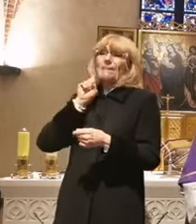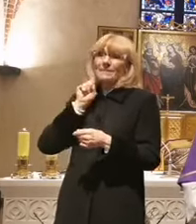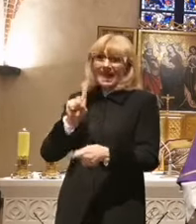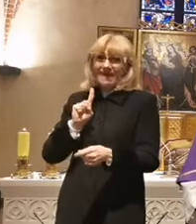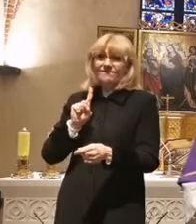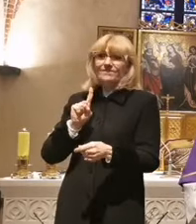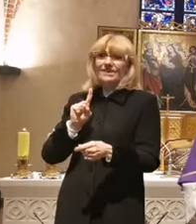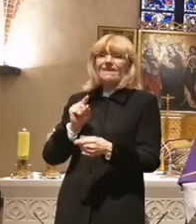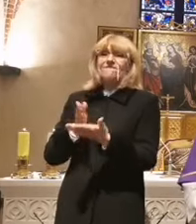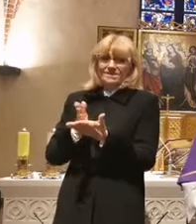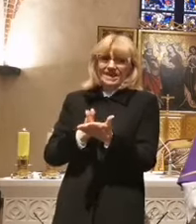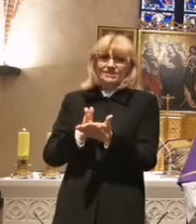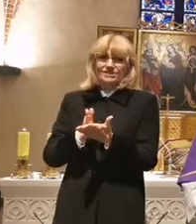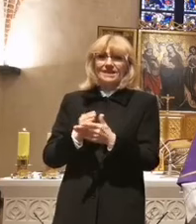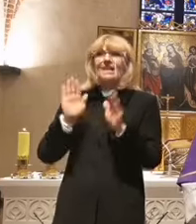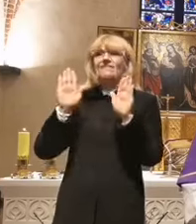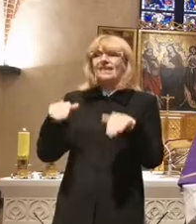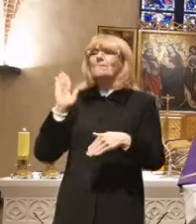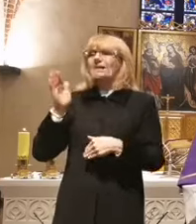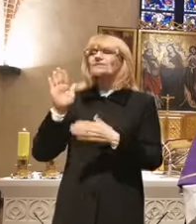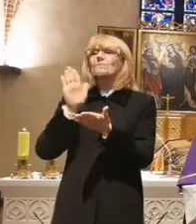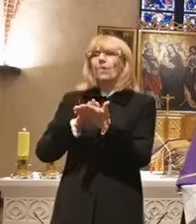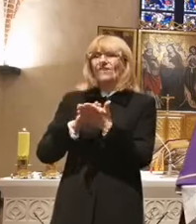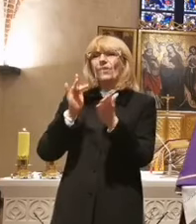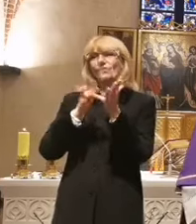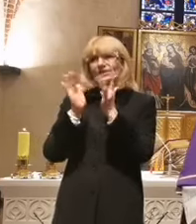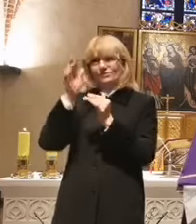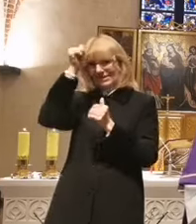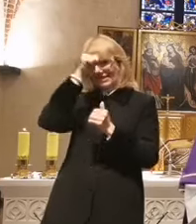Niech będzie pochwalony Jezus Chrystus.